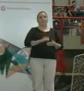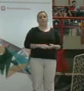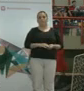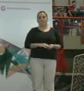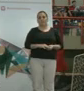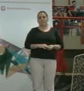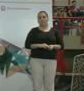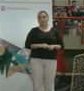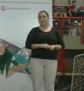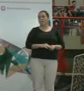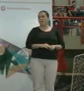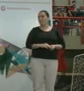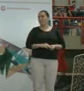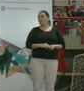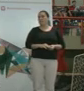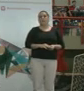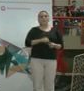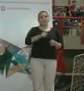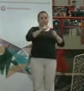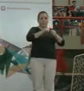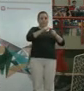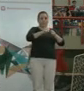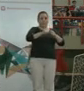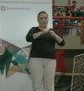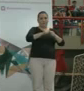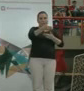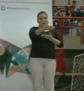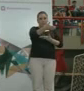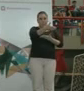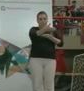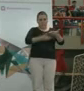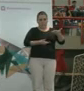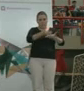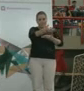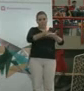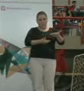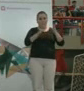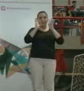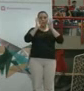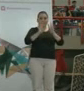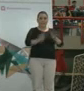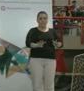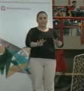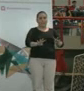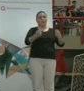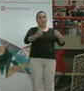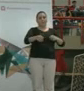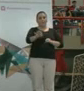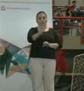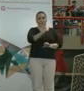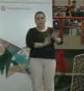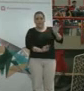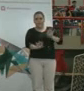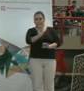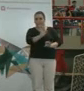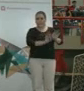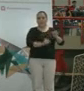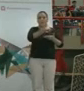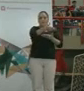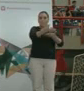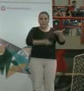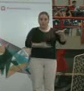Ora, quem vai fazer prova, gente, não preste atenção, você tem que estar preparado para fazer